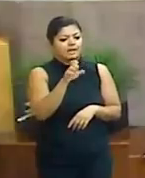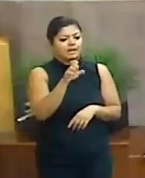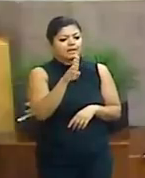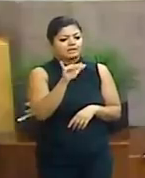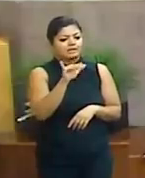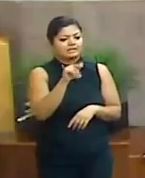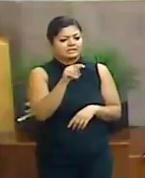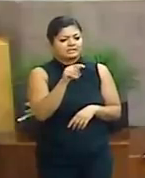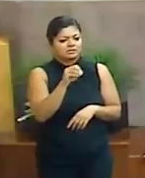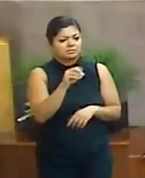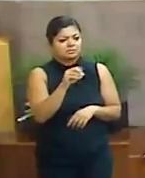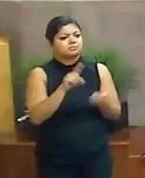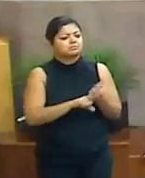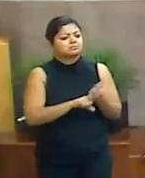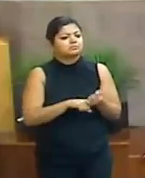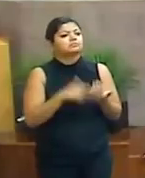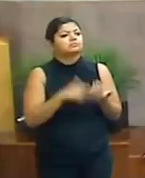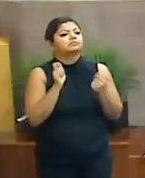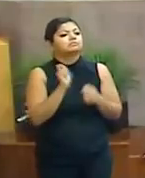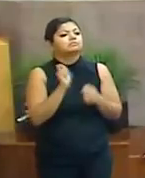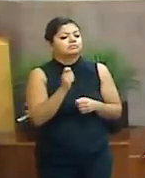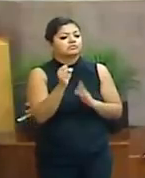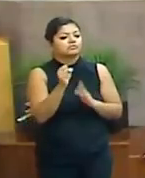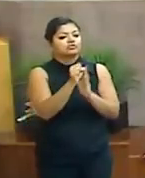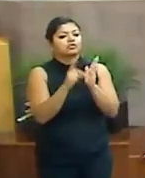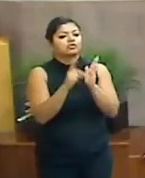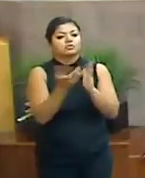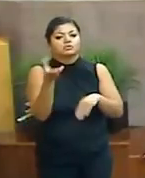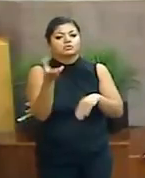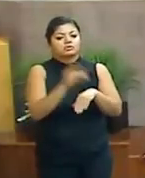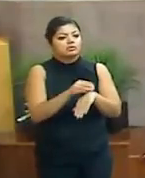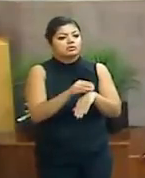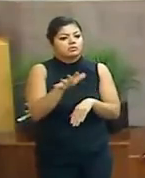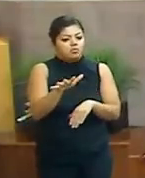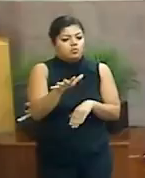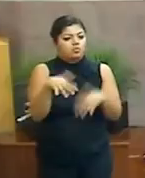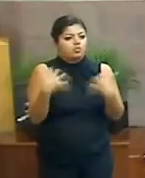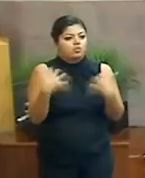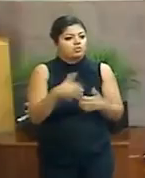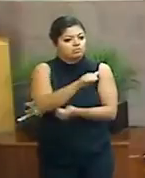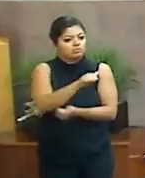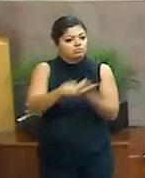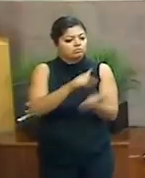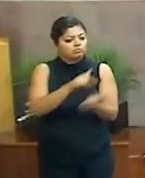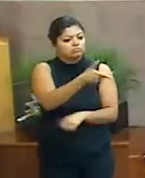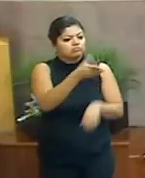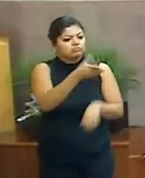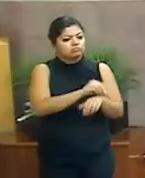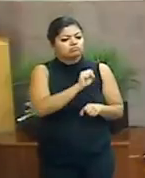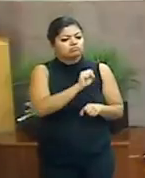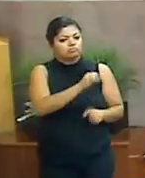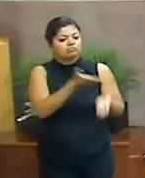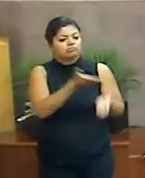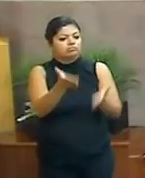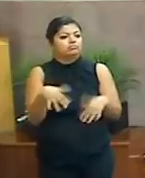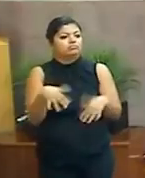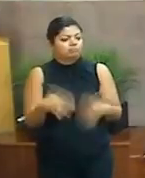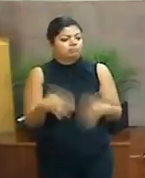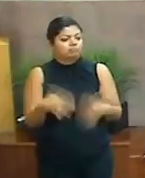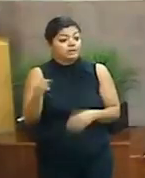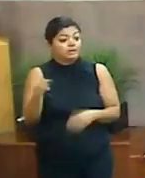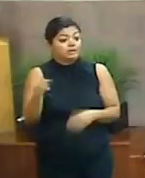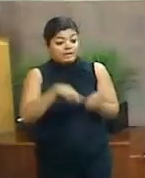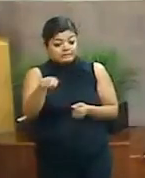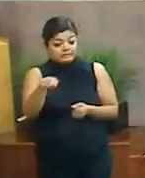contra la solicitud de autorización de impacto ambiental que autorizó la secretaria esa solicitud de